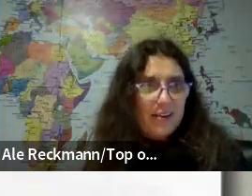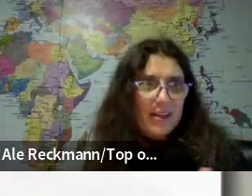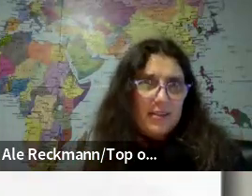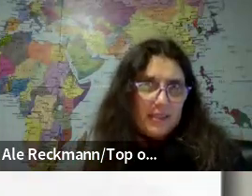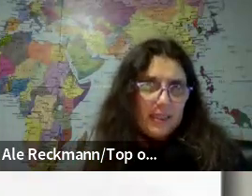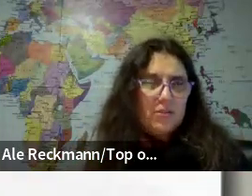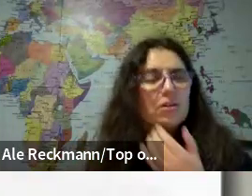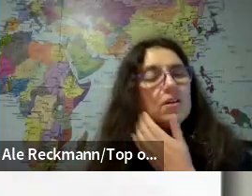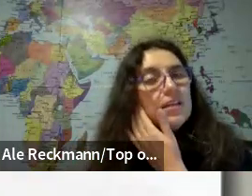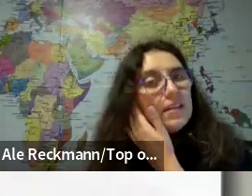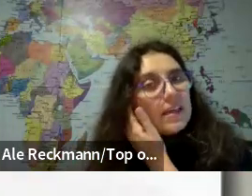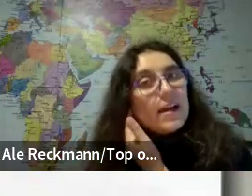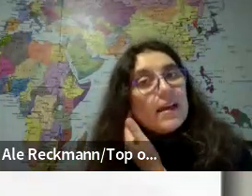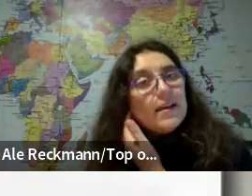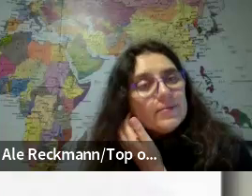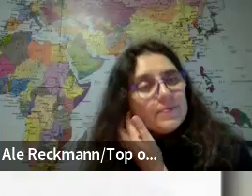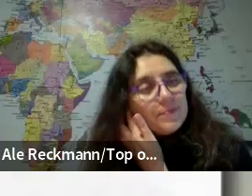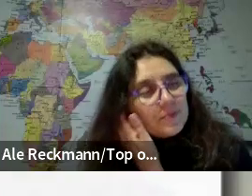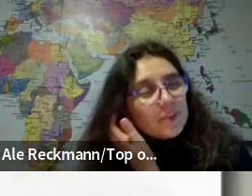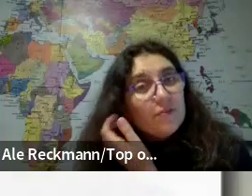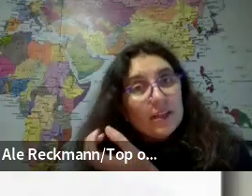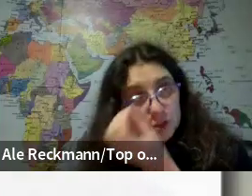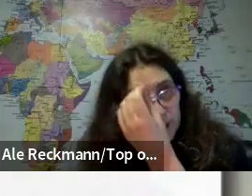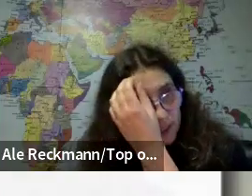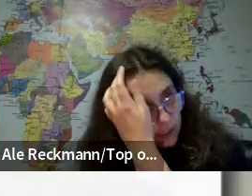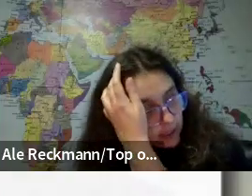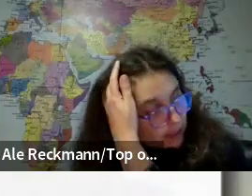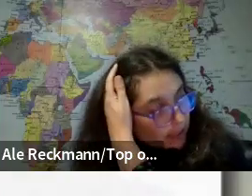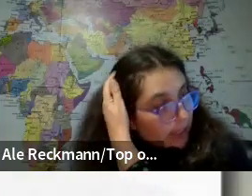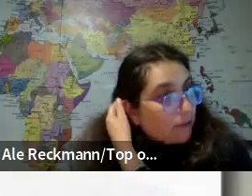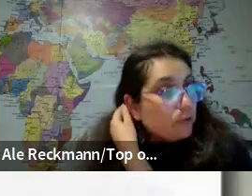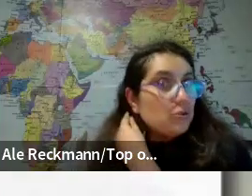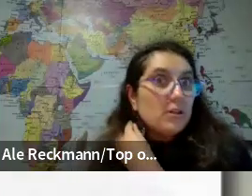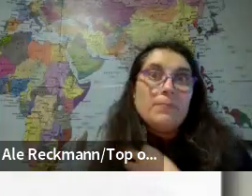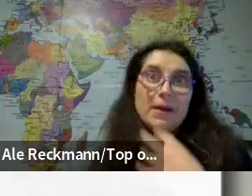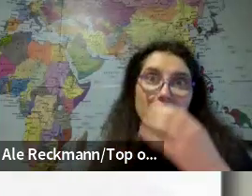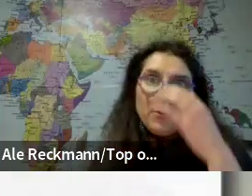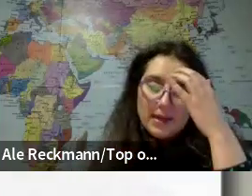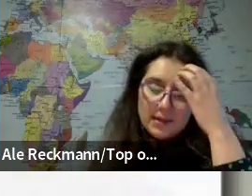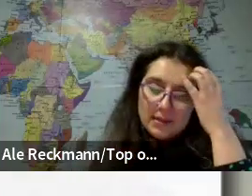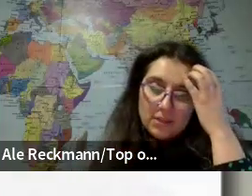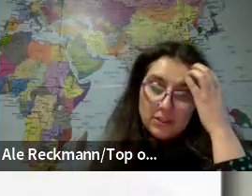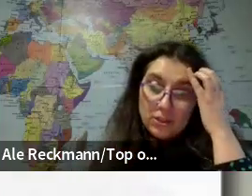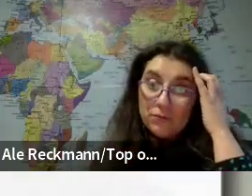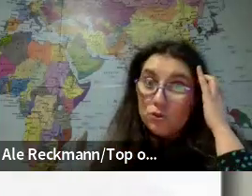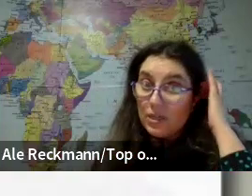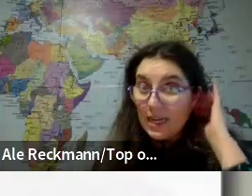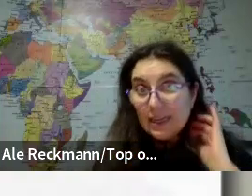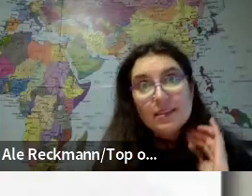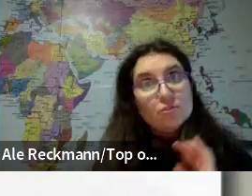nos habla de esto, de los factores y de las funciones para poder, de los factores funcionales,